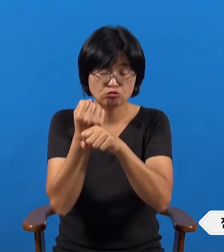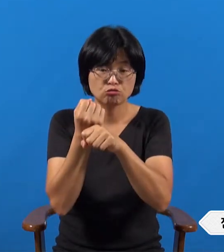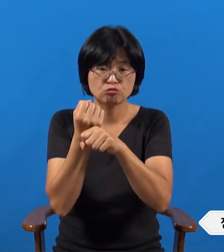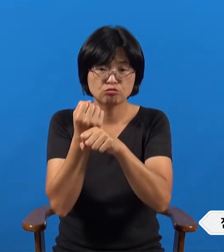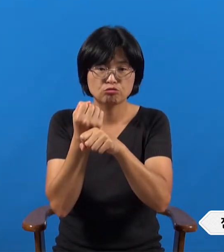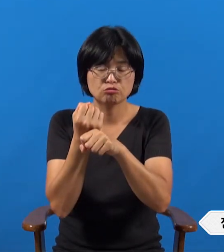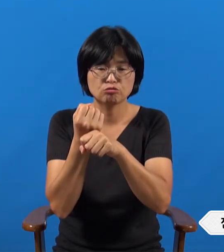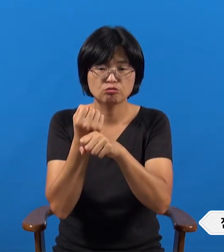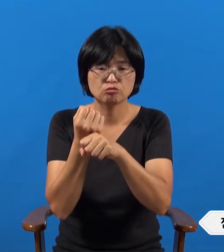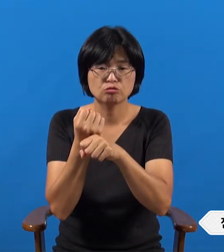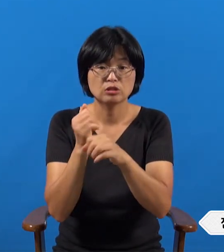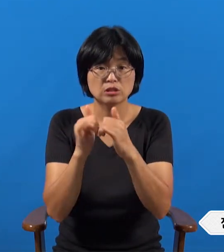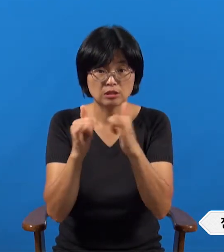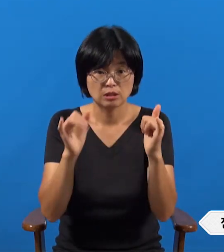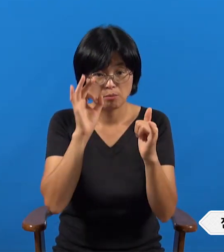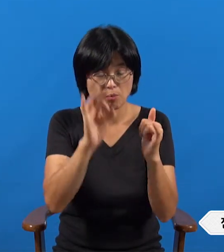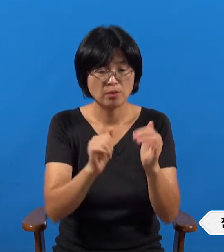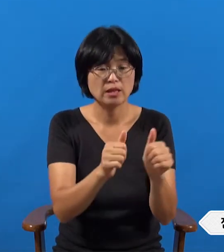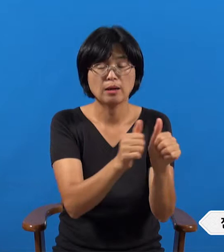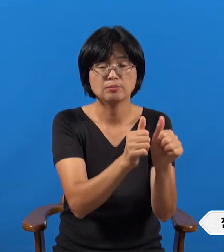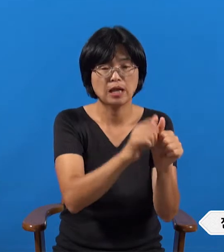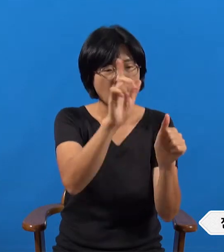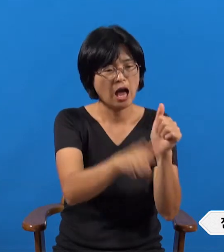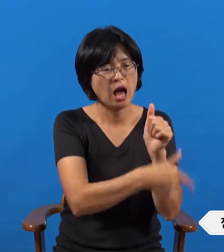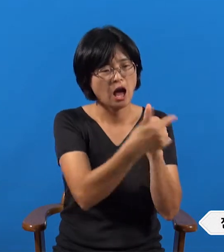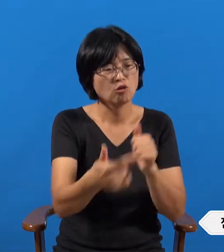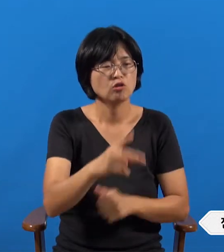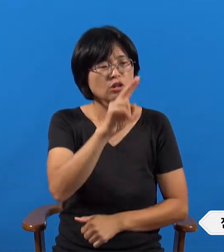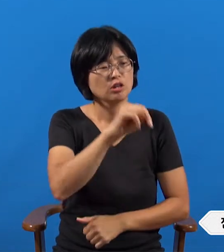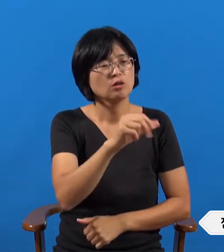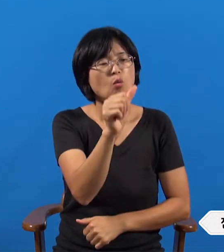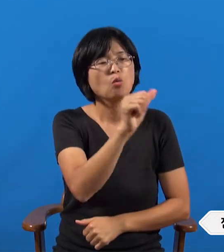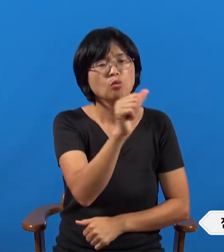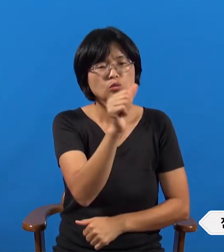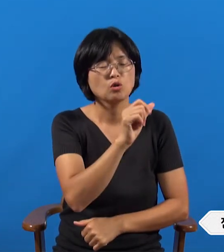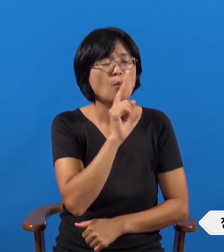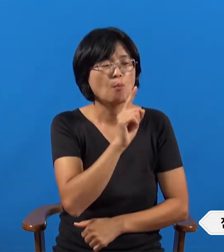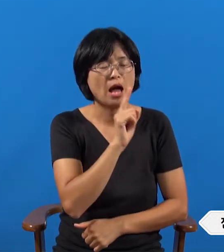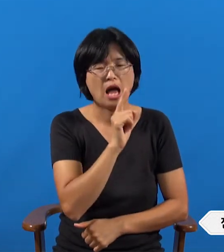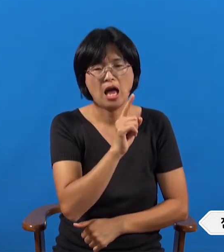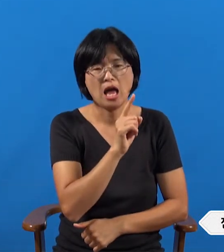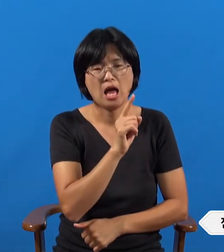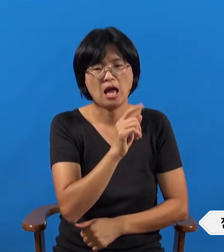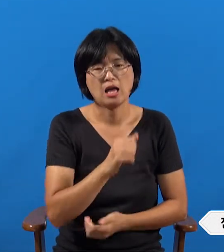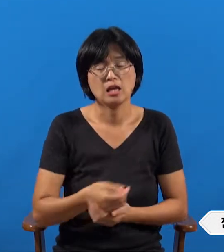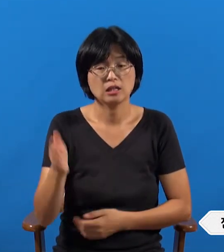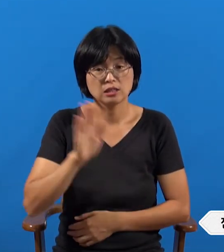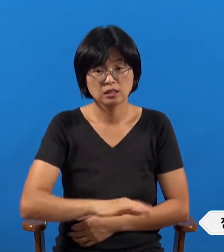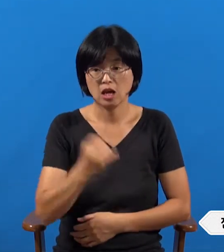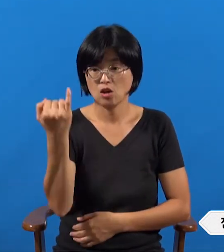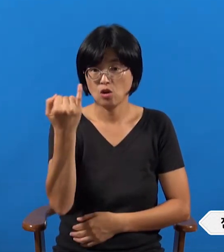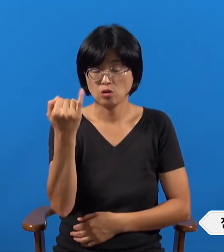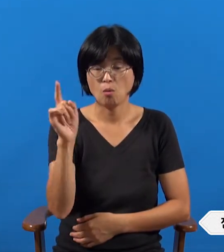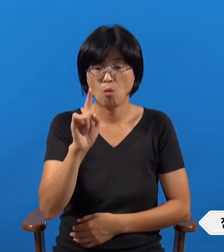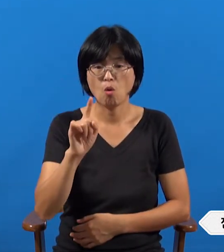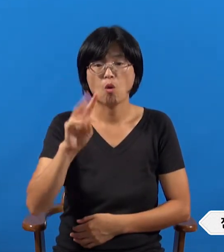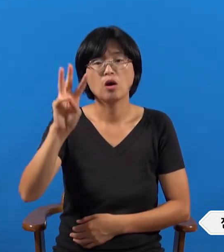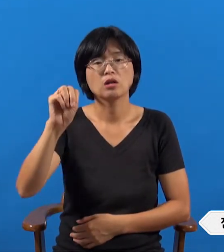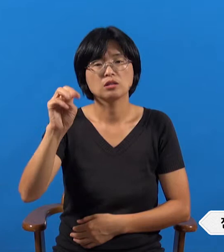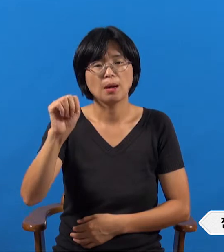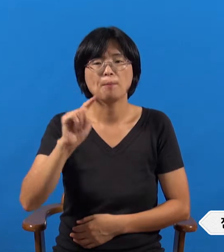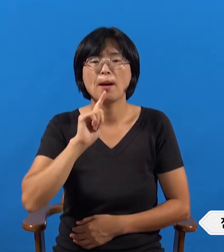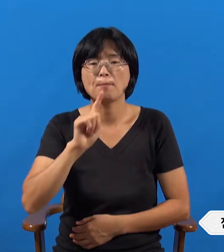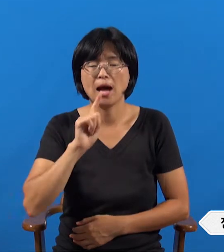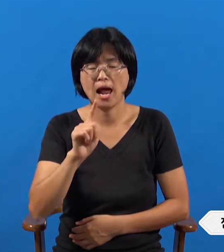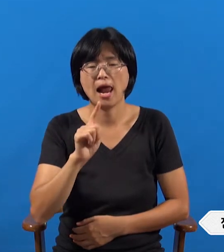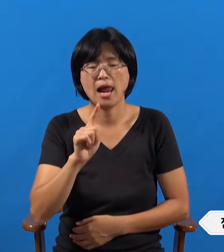말을 연구하는 그 스터디를 보니까 남자는 하루에 25,000마디의 말을 한다고 합니다. 여자는